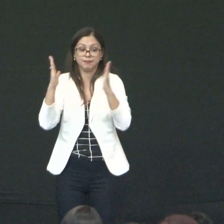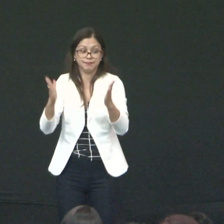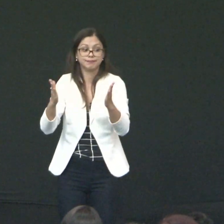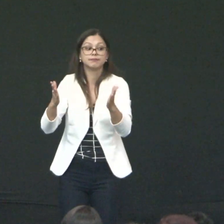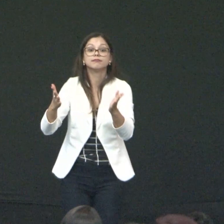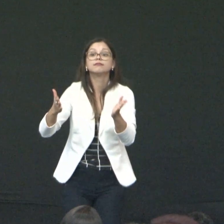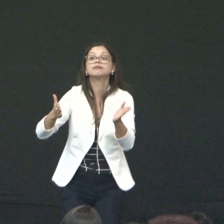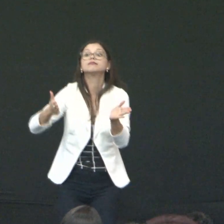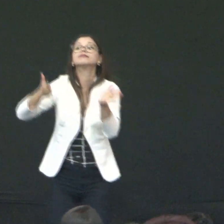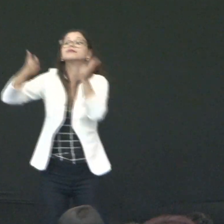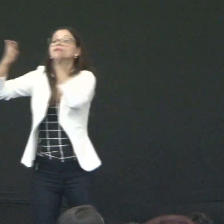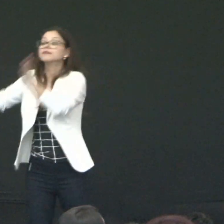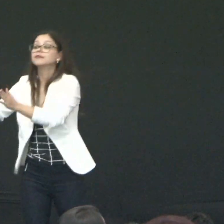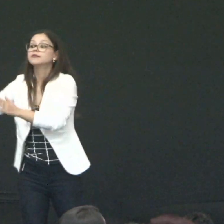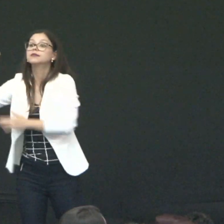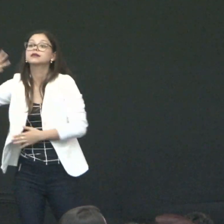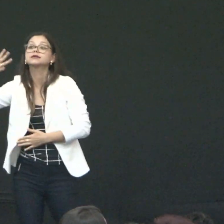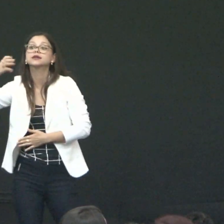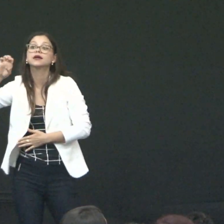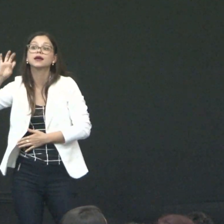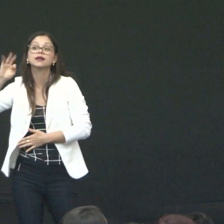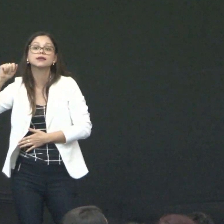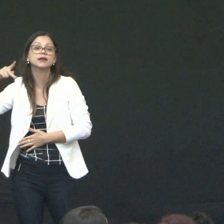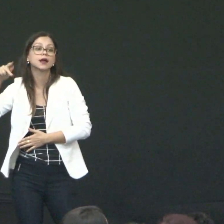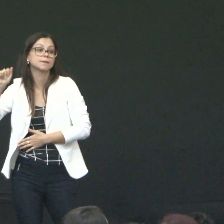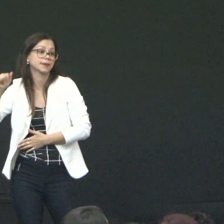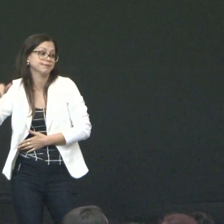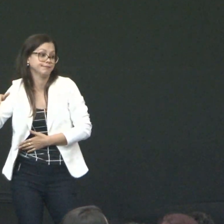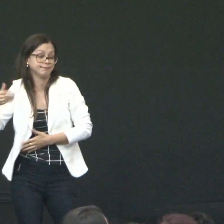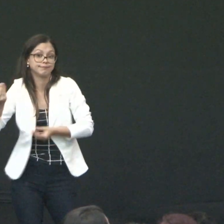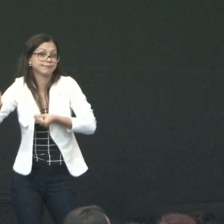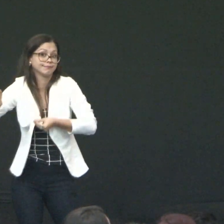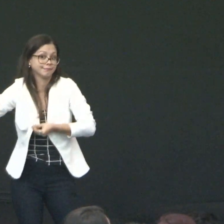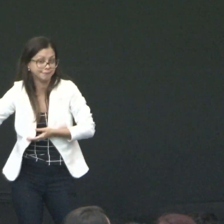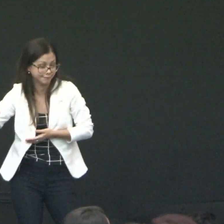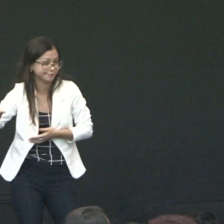a gente vive no Brasil essa segunda etapa e